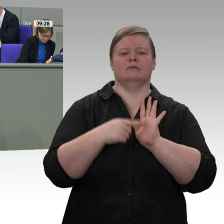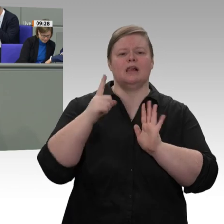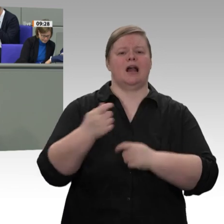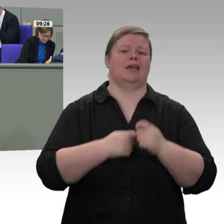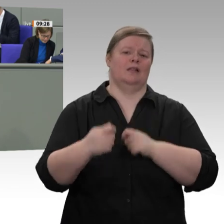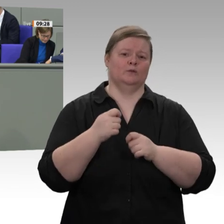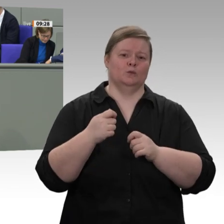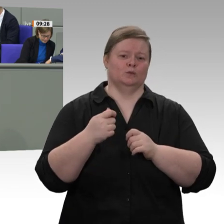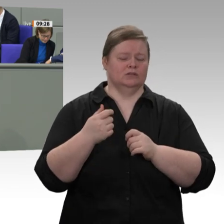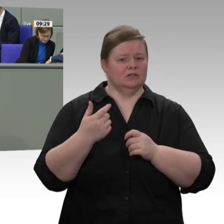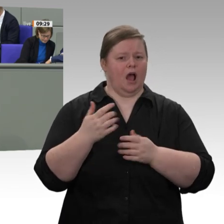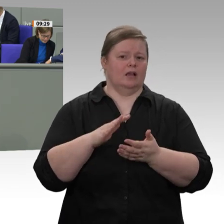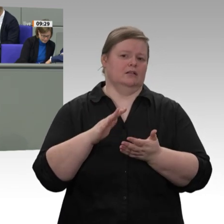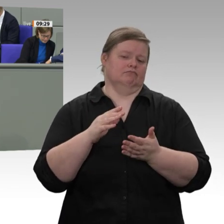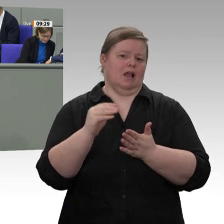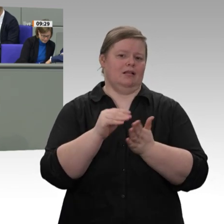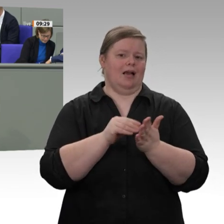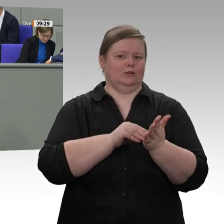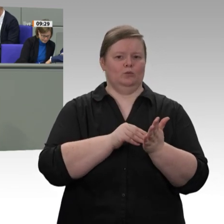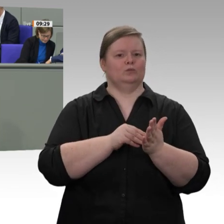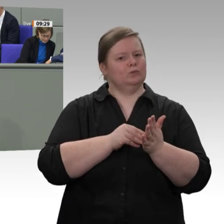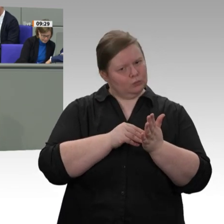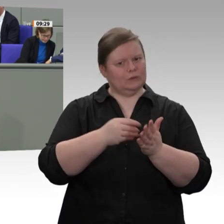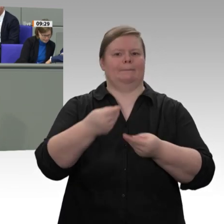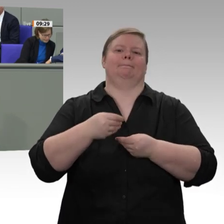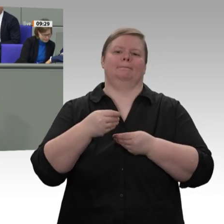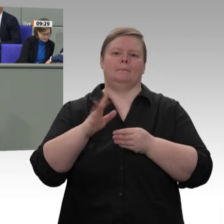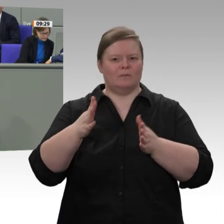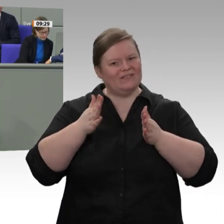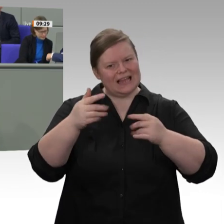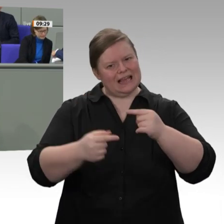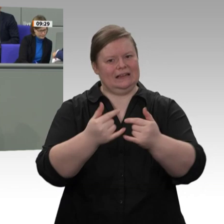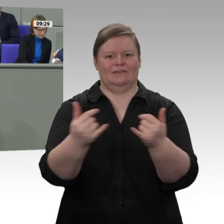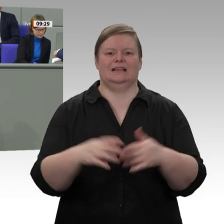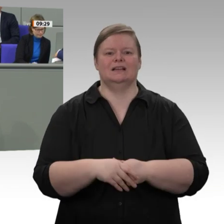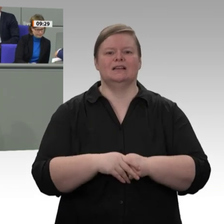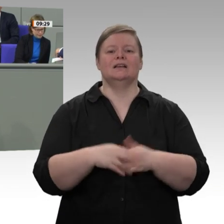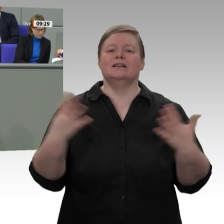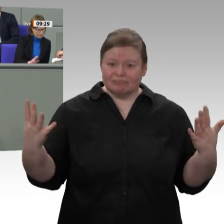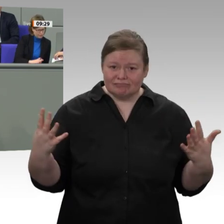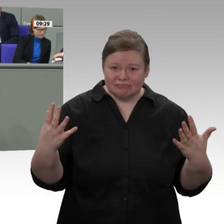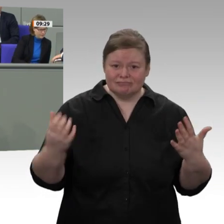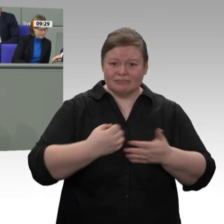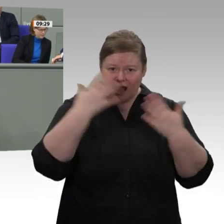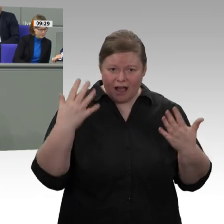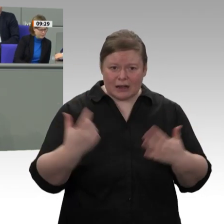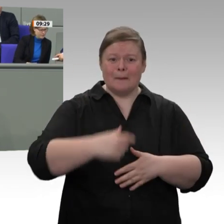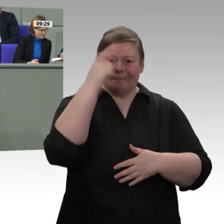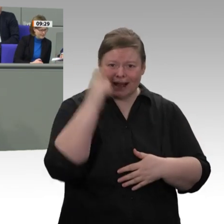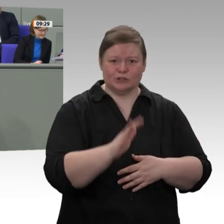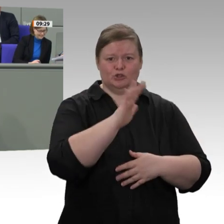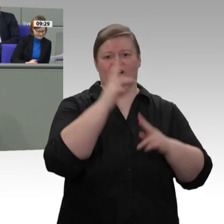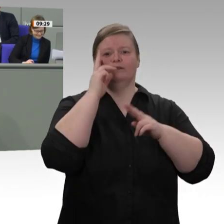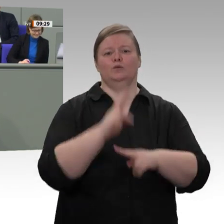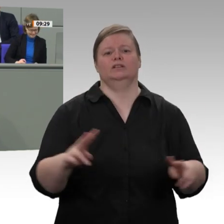Grundlage jeder menschlichen Gemeinschaft, des Friedens und der Gerechtigkeit in der Welt. Diese wenigen klaren Sätze machen deutlich, um was es